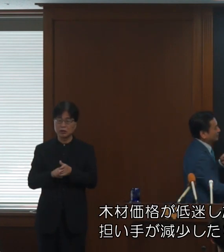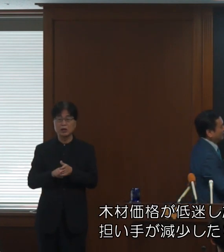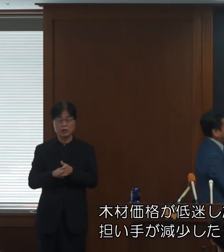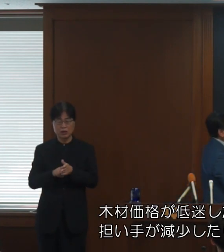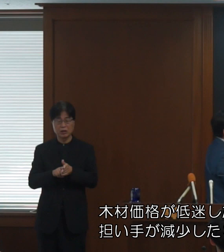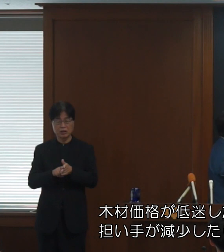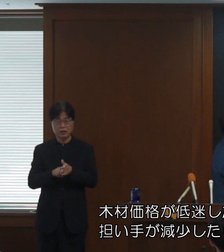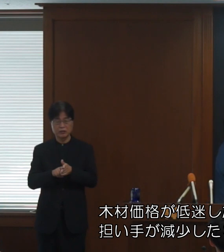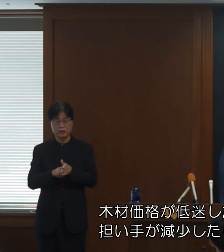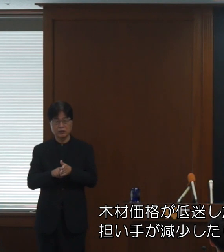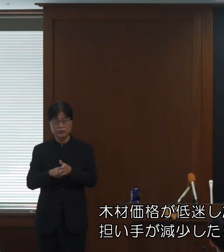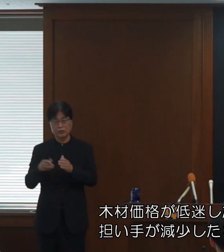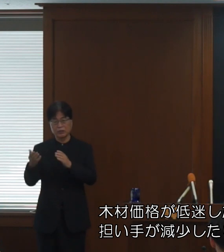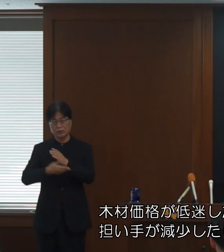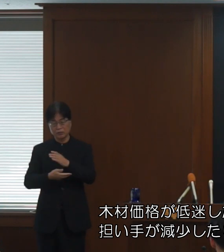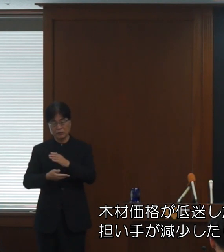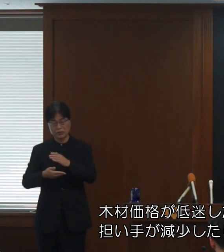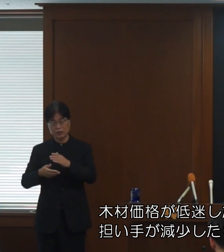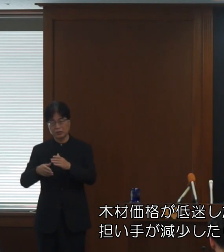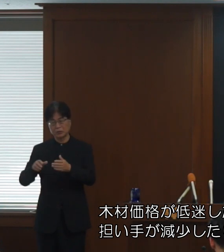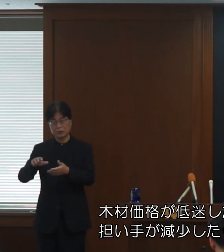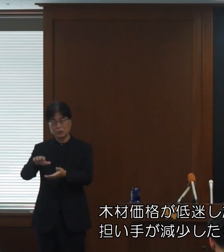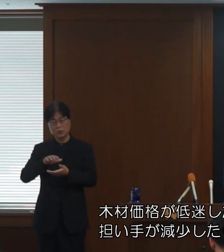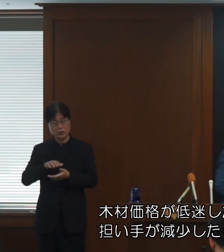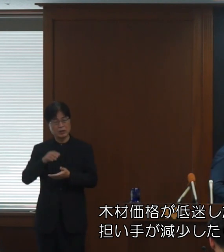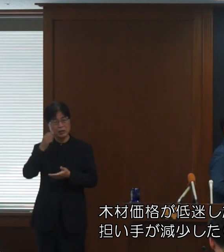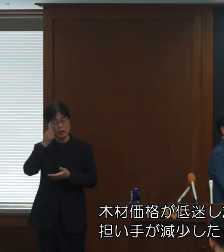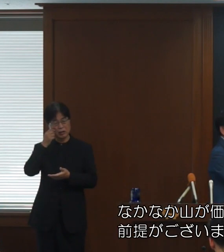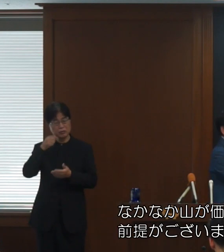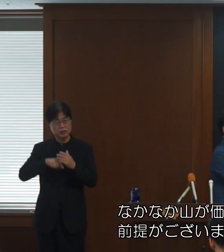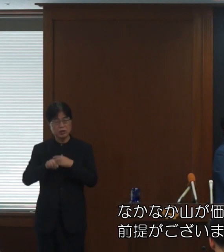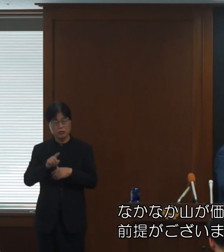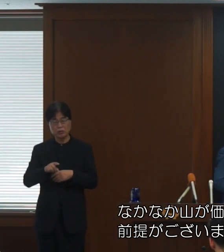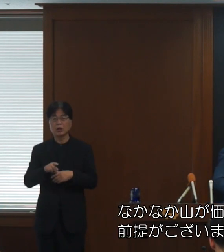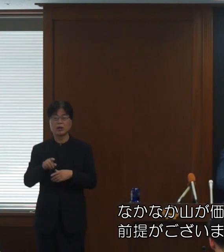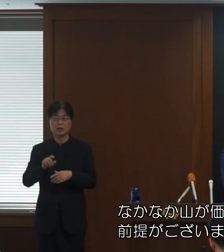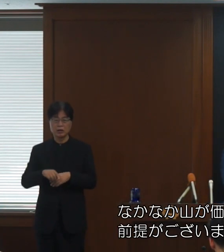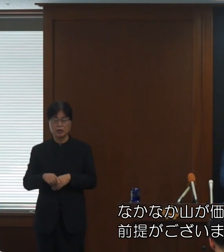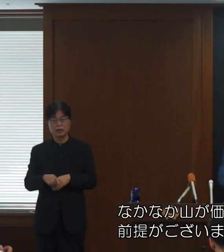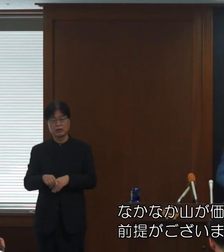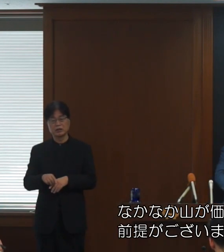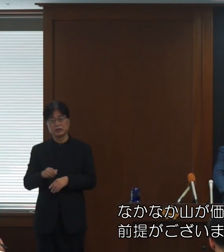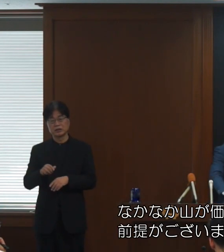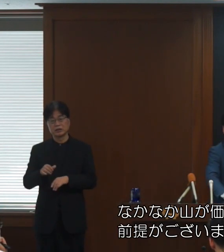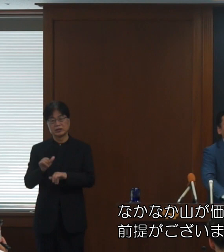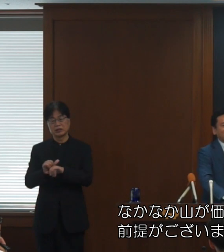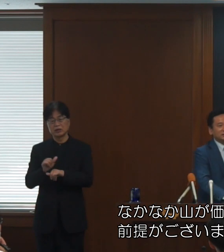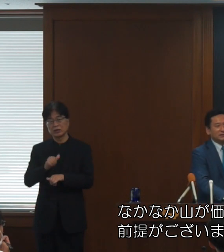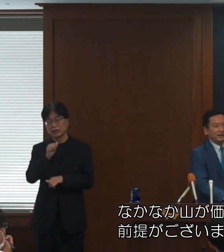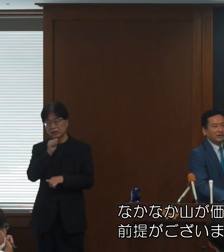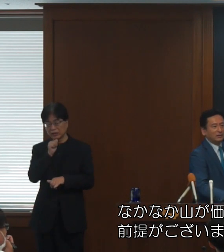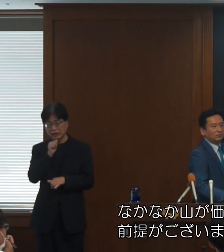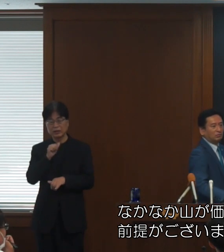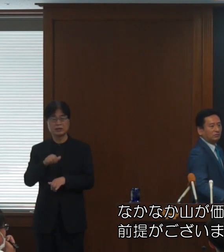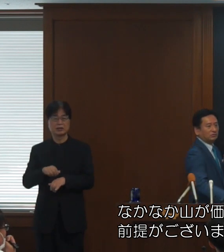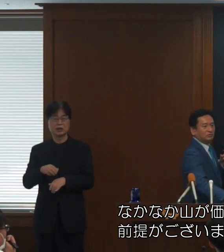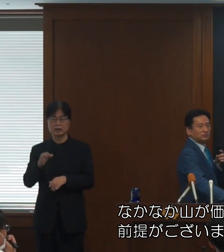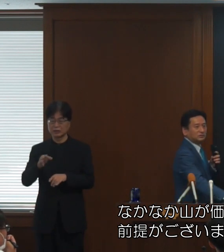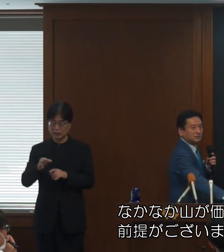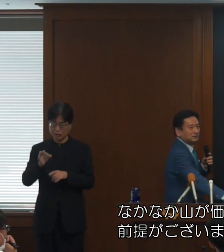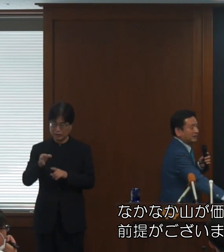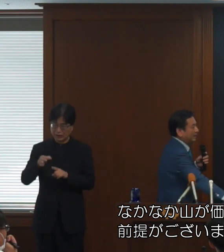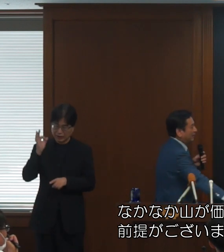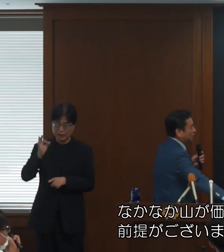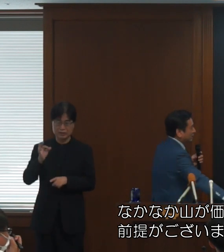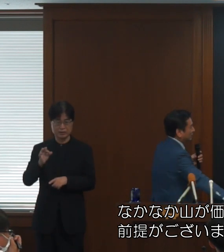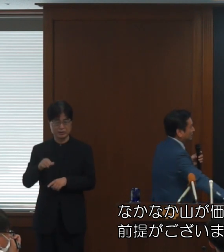木材がバッサリよくが減退したり担い手が減少したいということでなかなかですね価値を生まなかったら山がですという